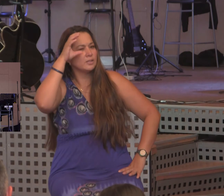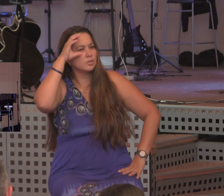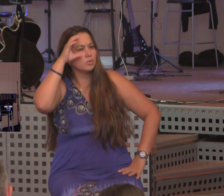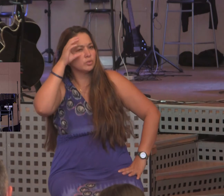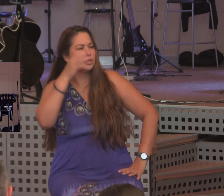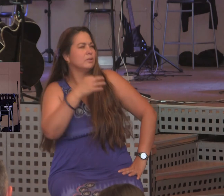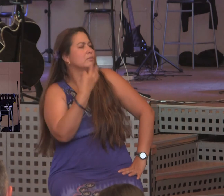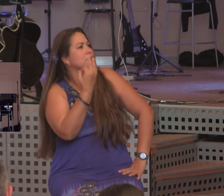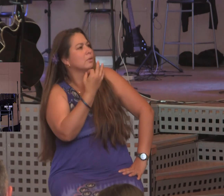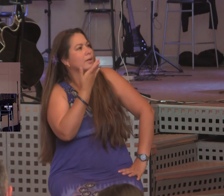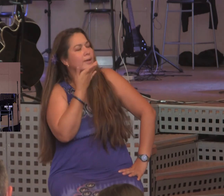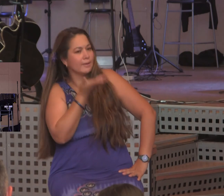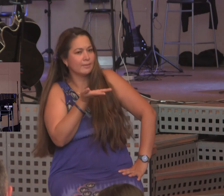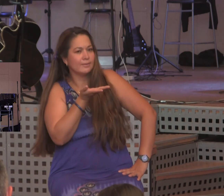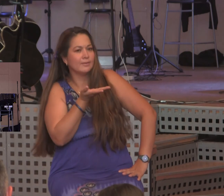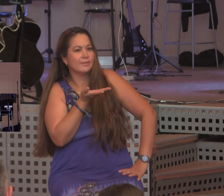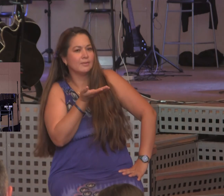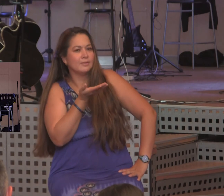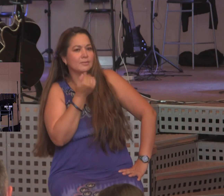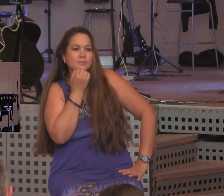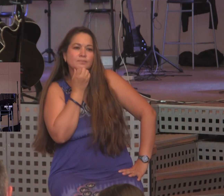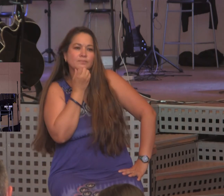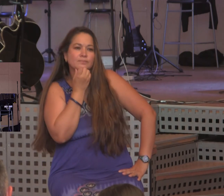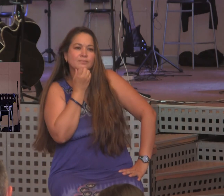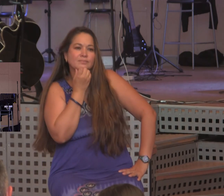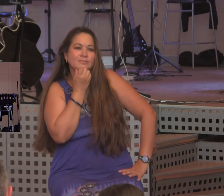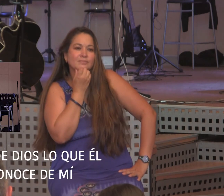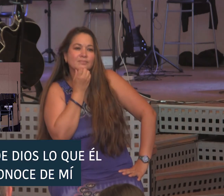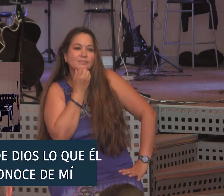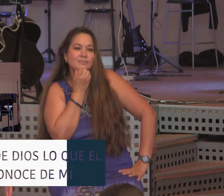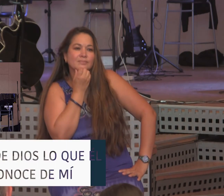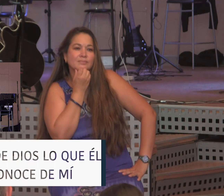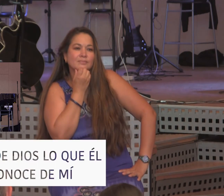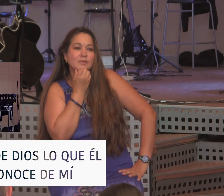del pastor? Lo que él conoce de mí.